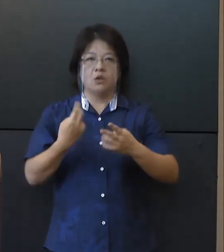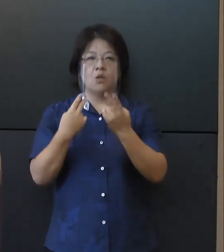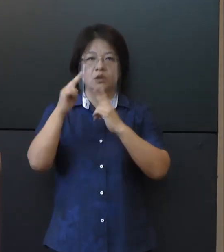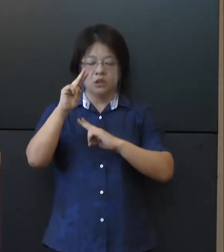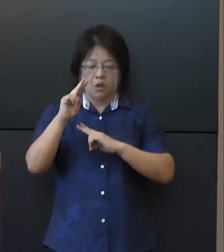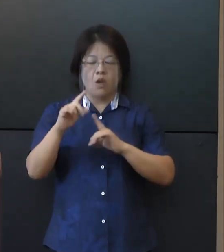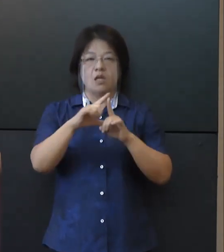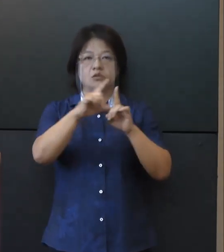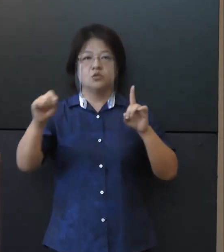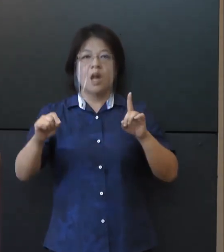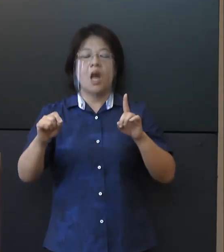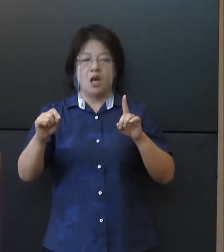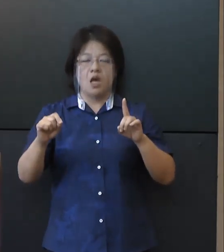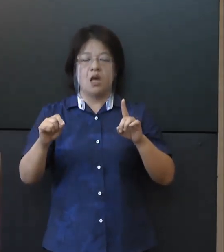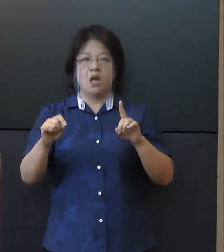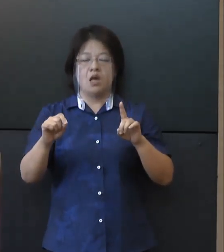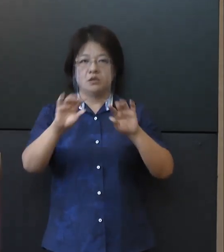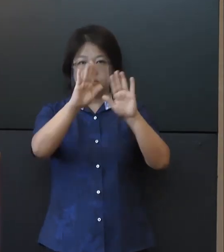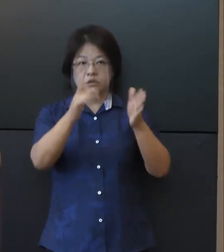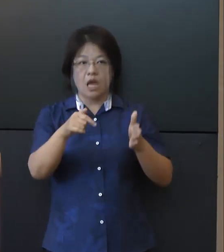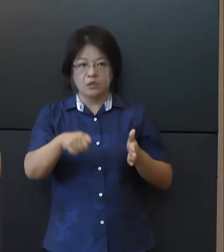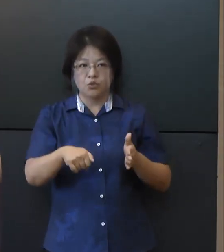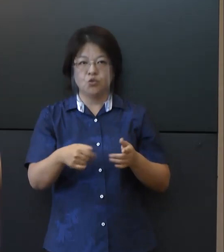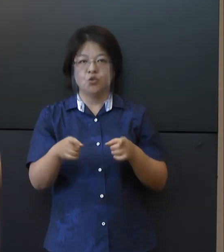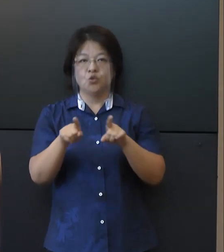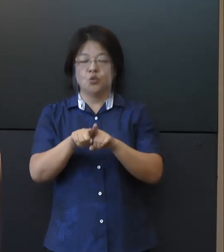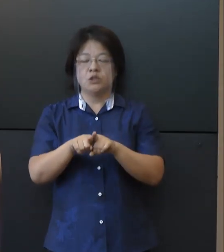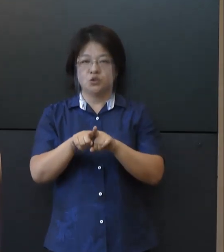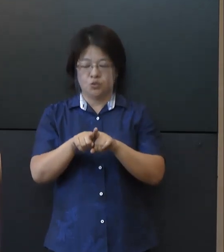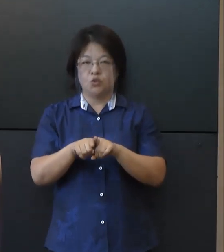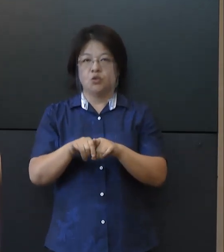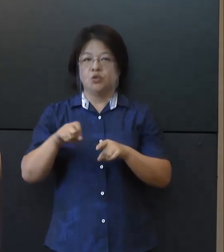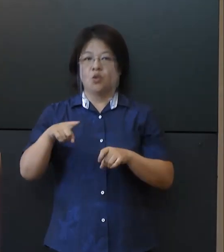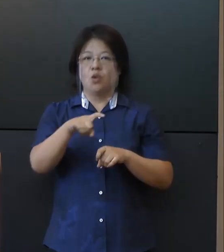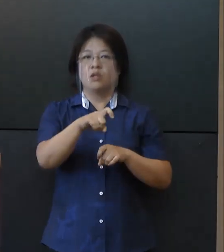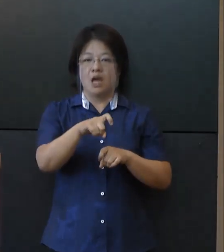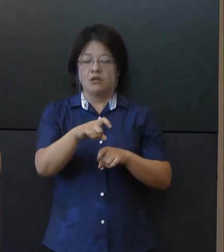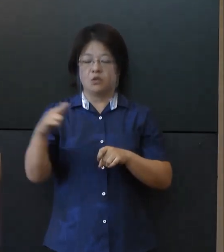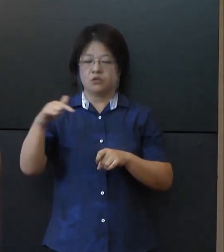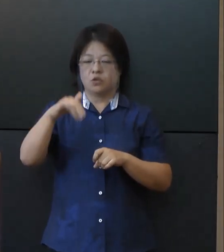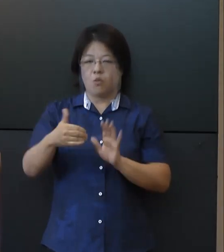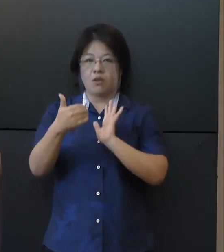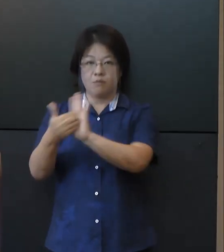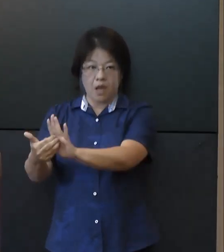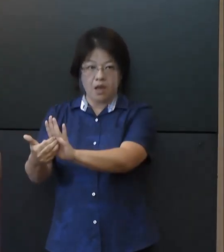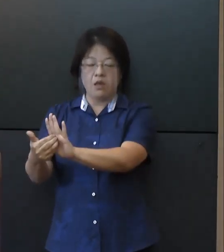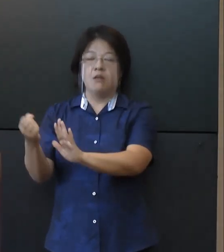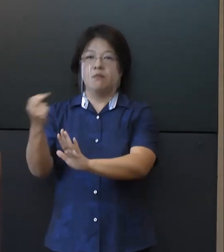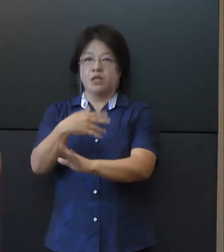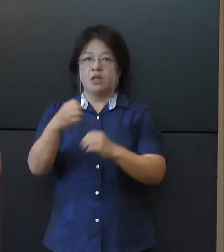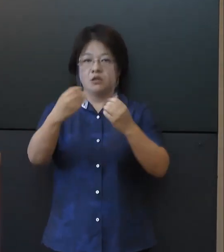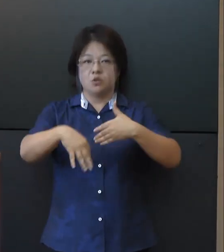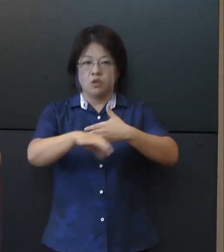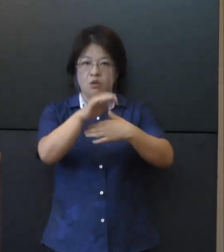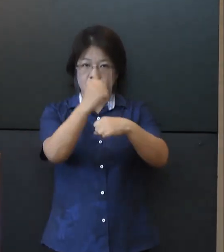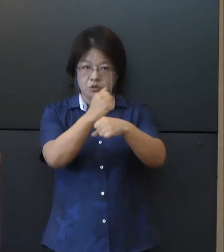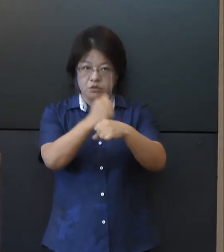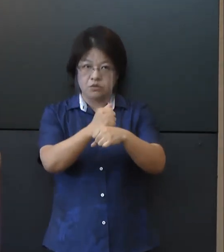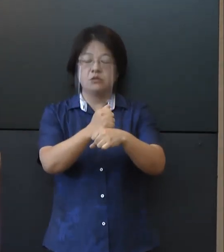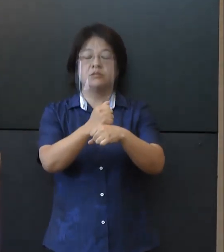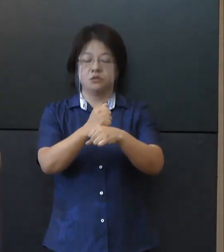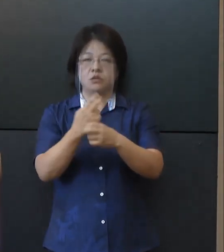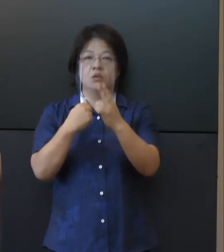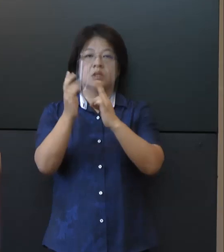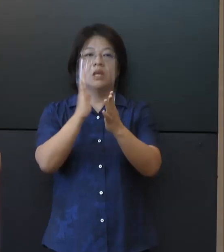アースタイルウィズコロナに基づく水際対策や条例の制定などにより、県民